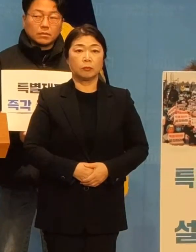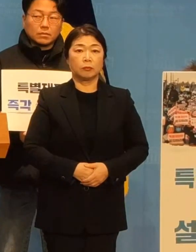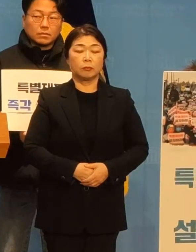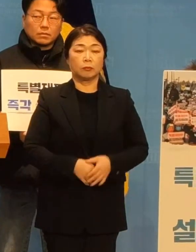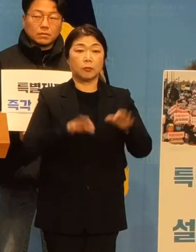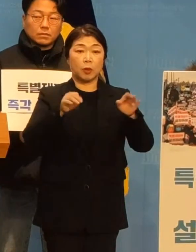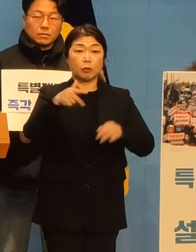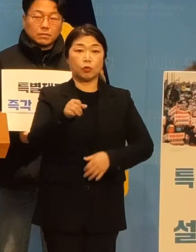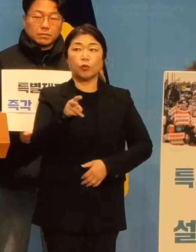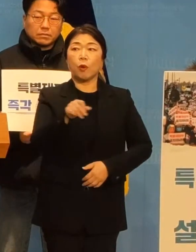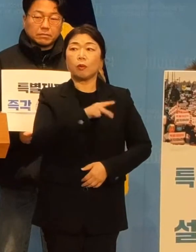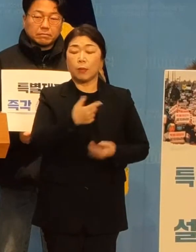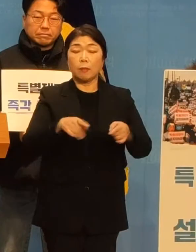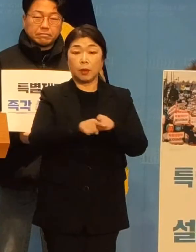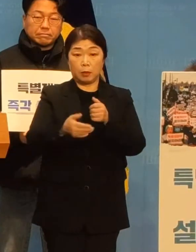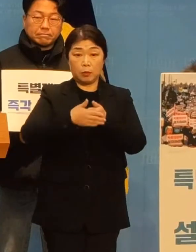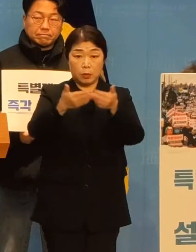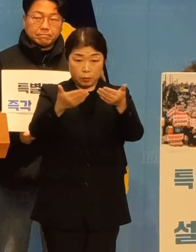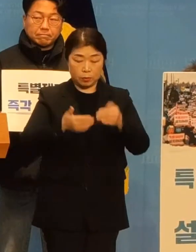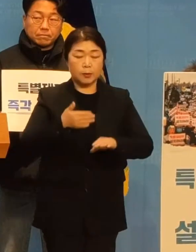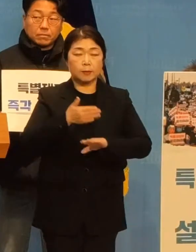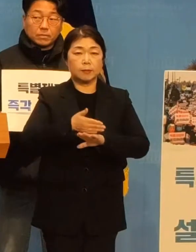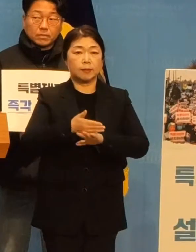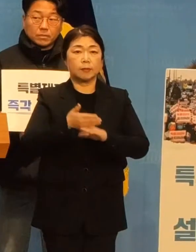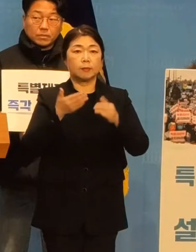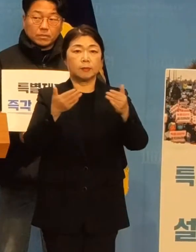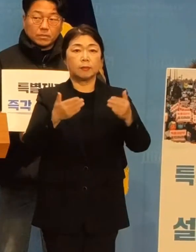김정은께서 함께 자리 마련해 주셨습니다. 너무 고맙습니다.